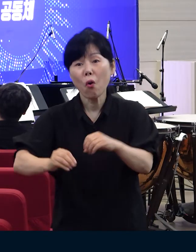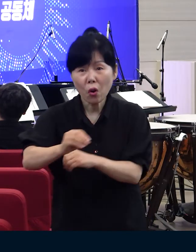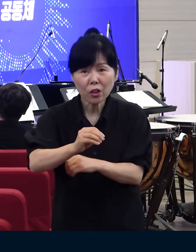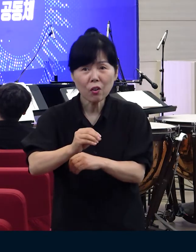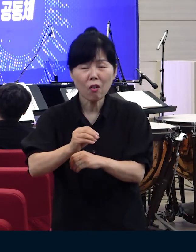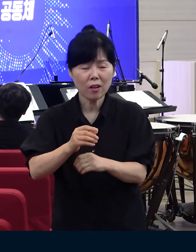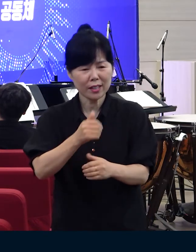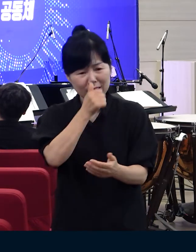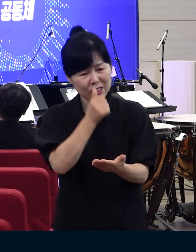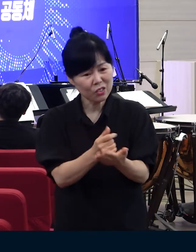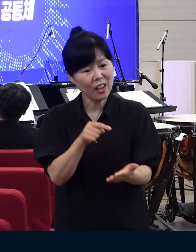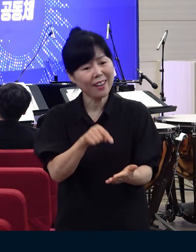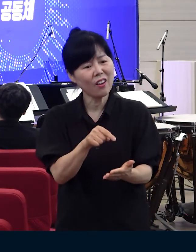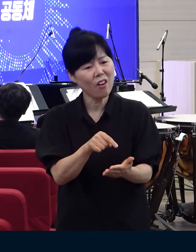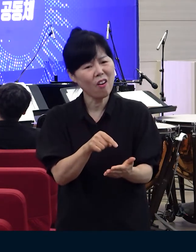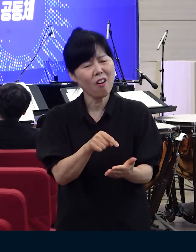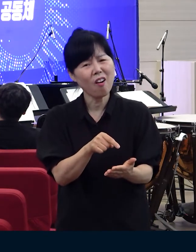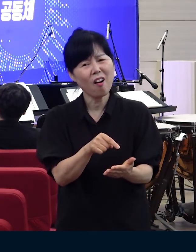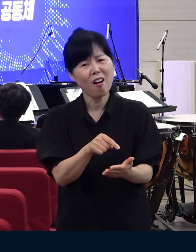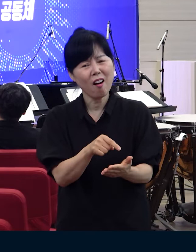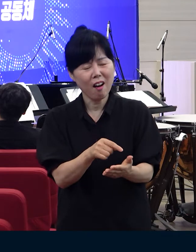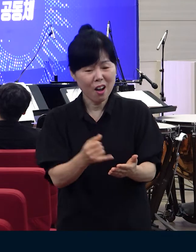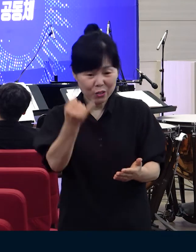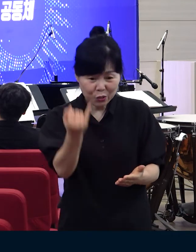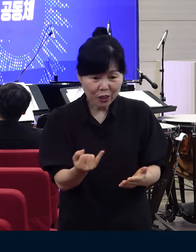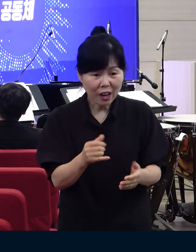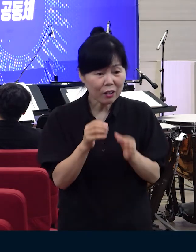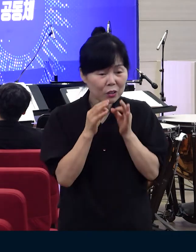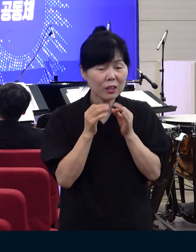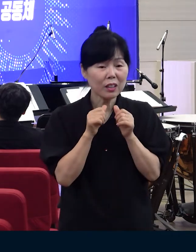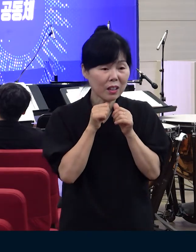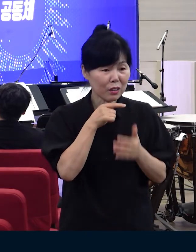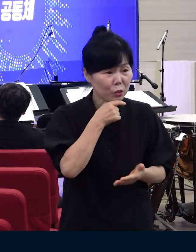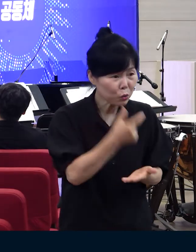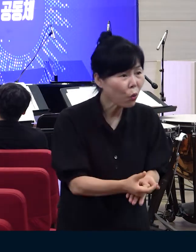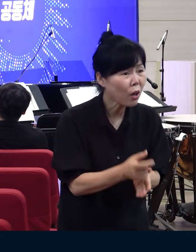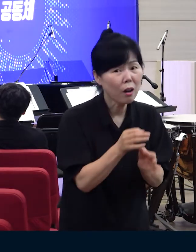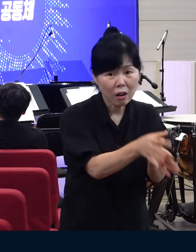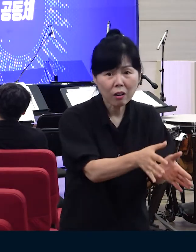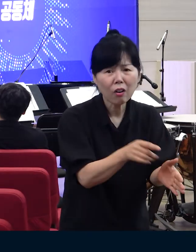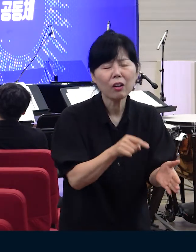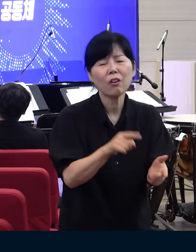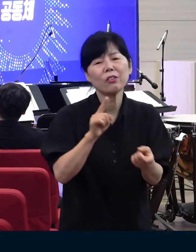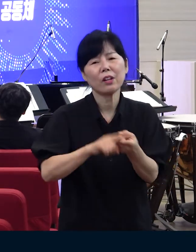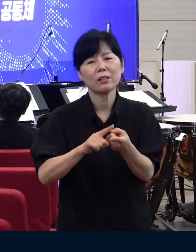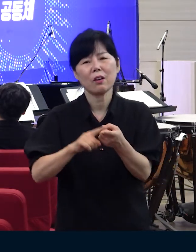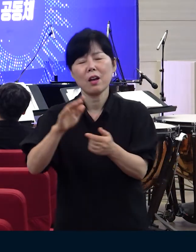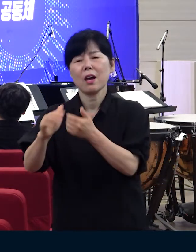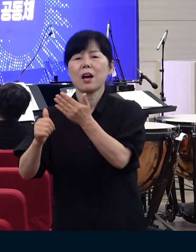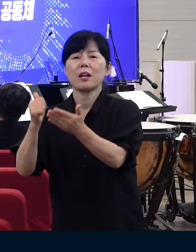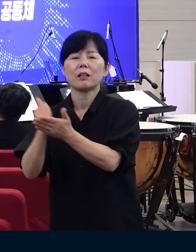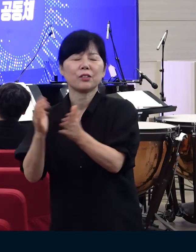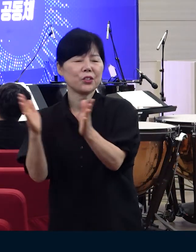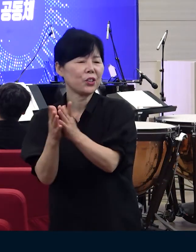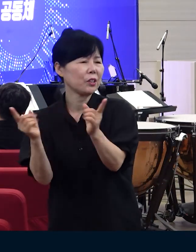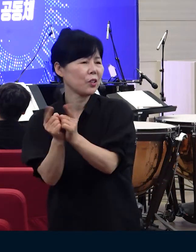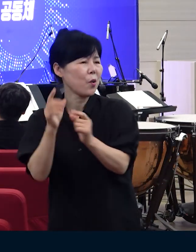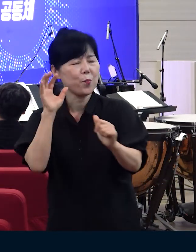그렇게 저지른 상황을 하나님이 직접 개입하셔서 해결하고 계시다는 거예요. 이게 정말